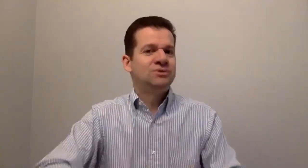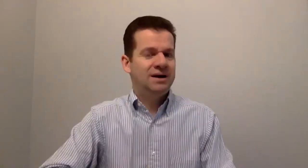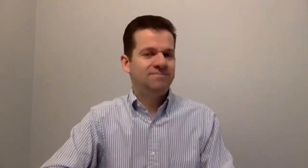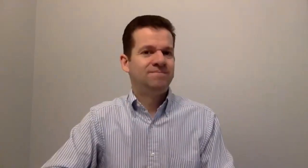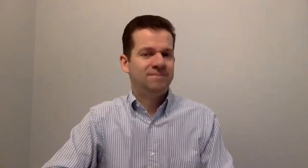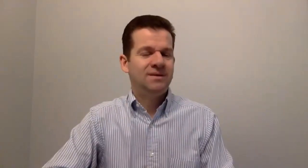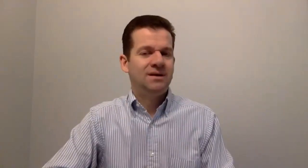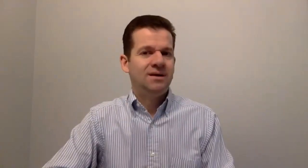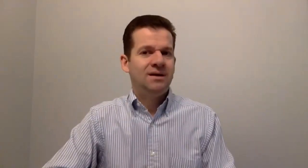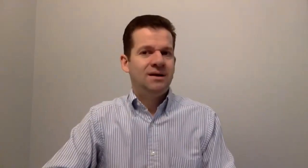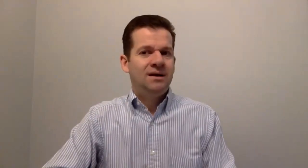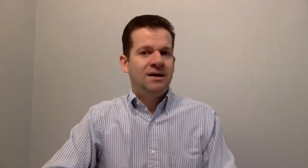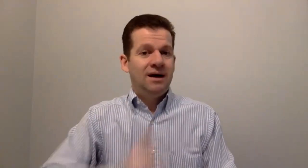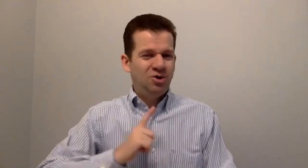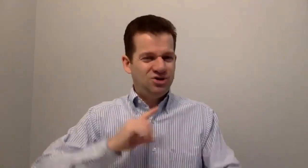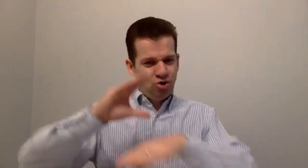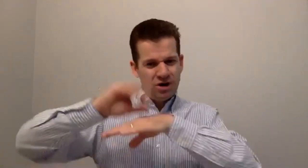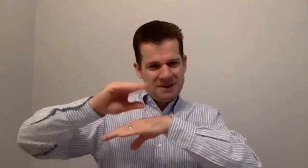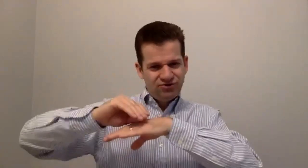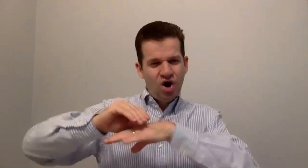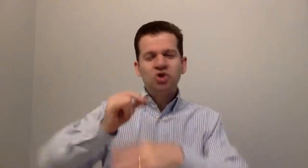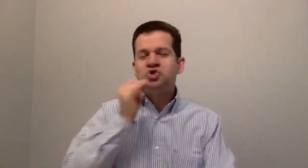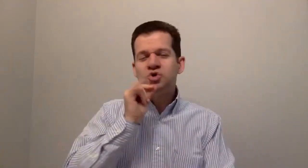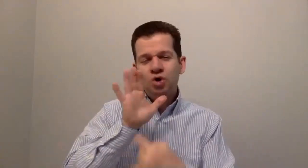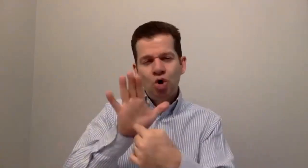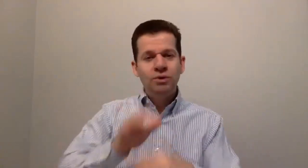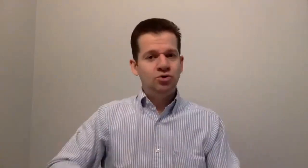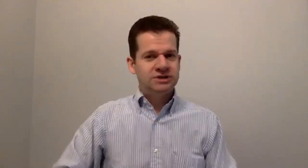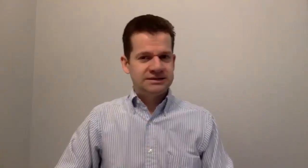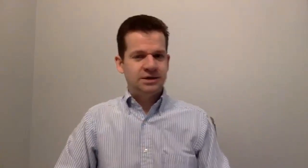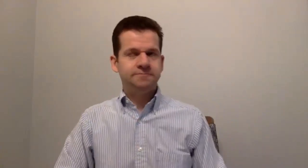ajudar. Ah, eu coloquei umas fotos como ilustração.